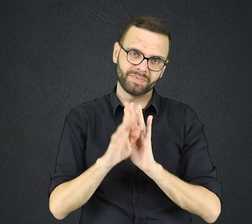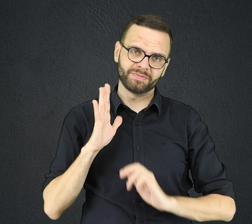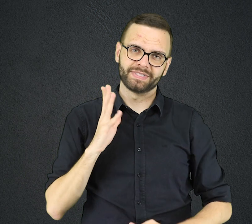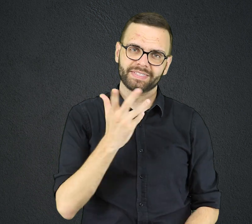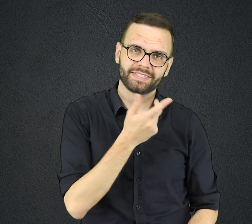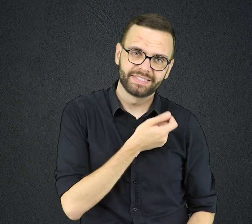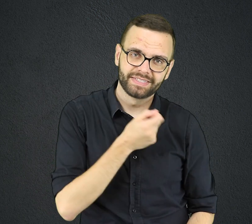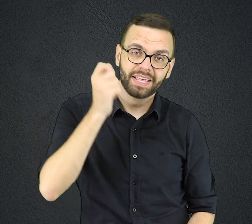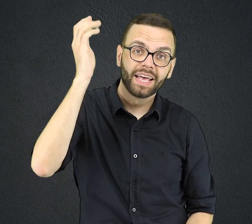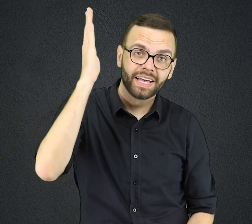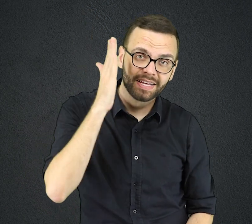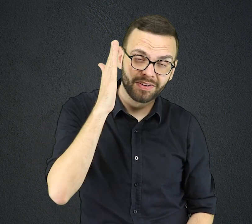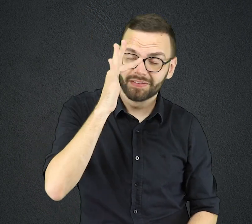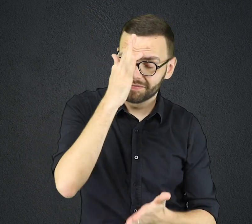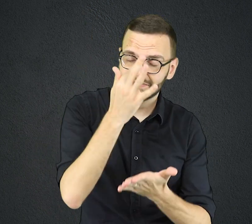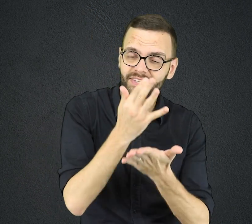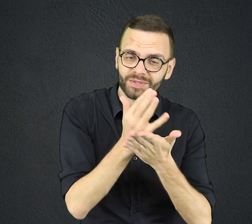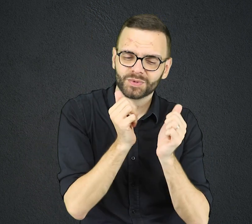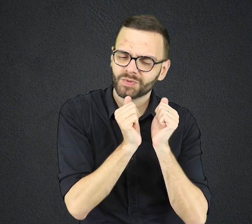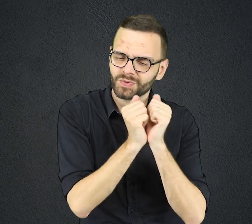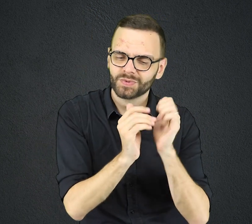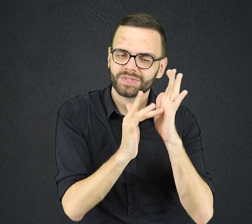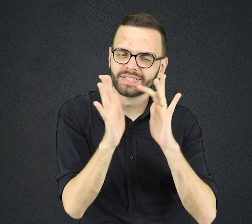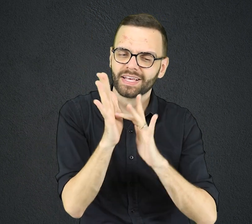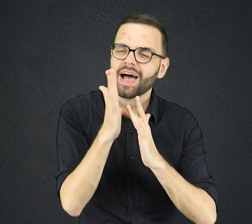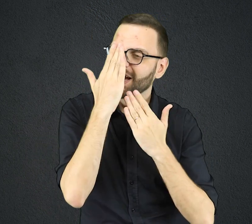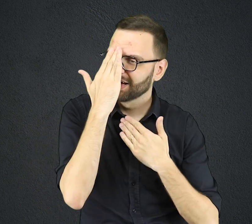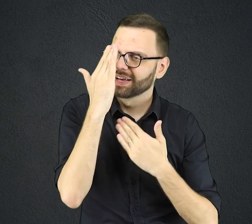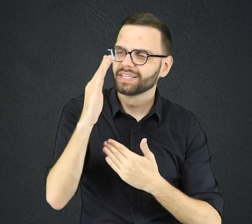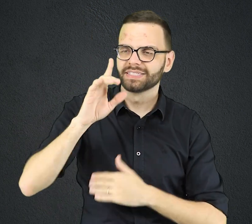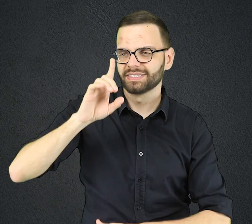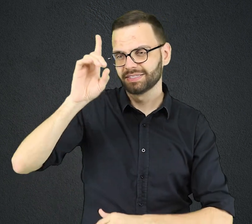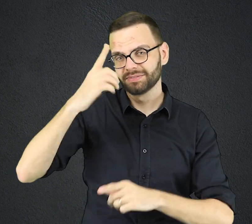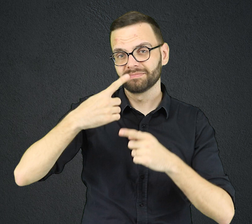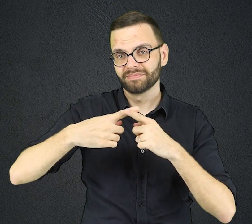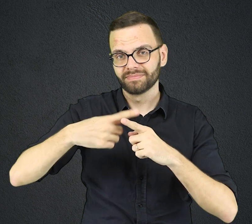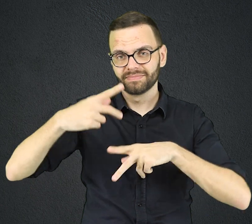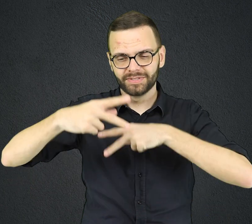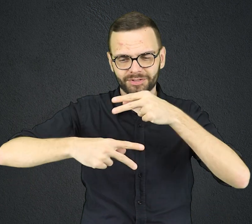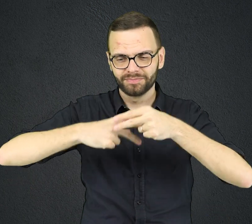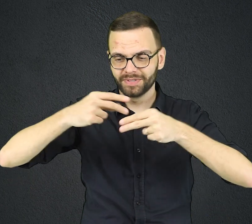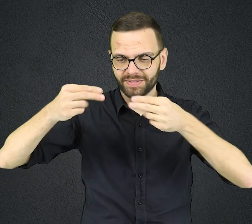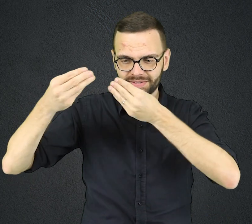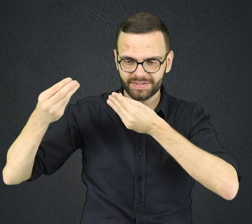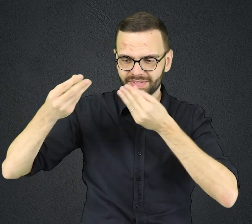maravilhoso da salvação pela graça por meio da fé em Jesus, agradeça ao Senhor por este presente do Espírito